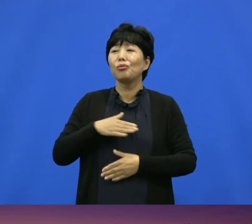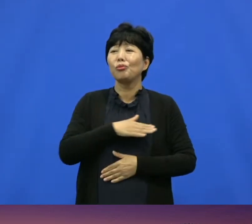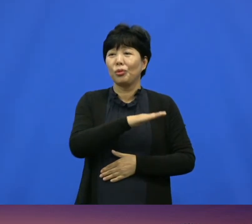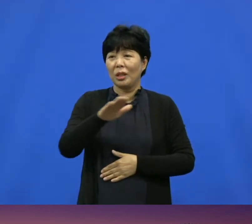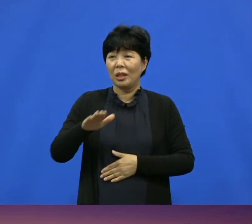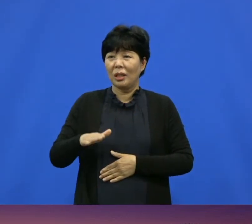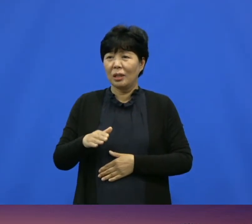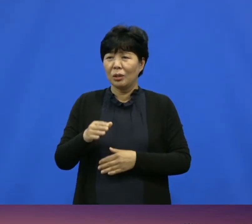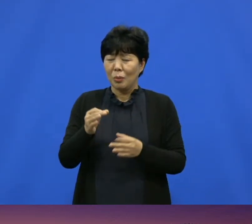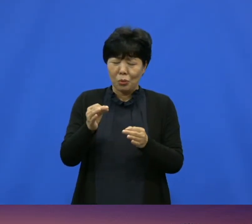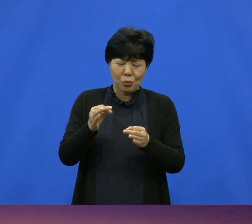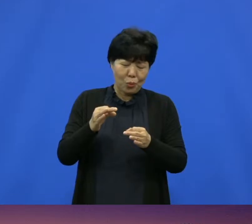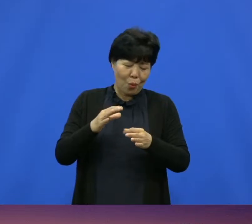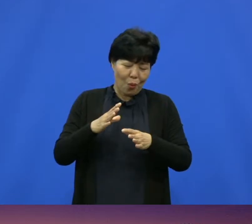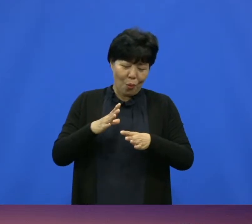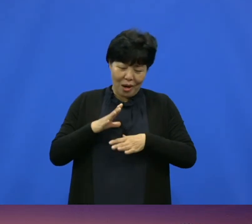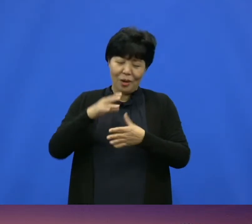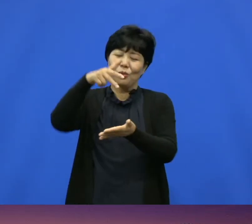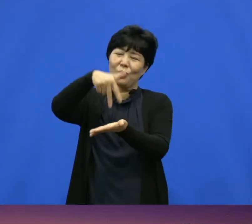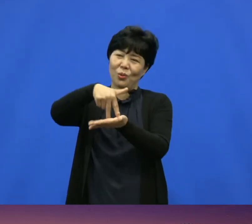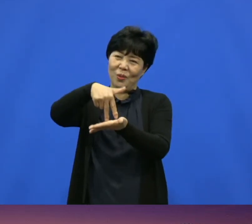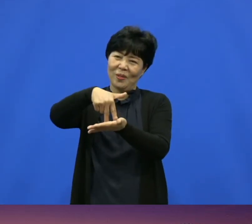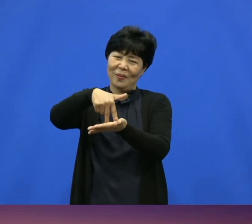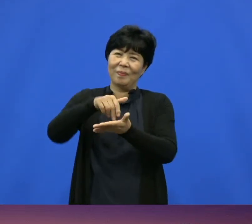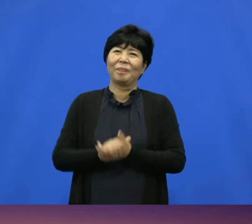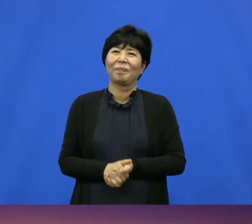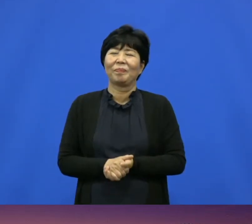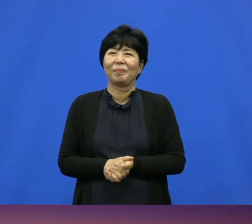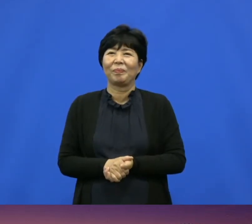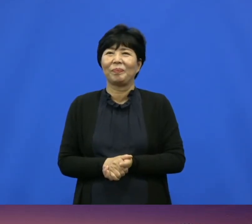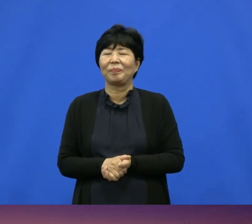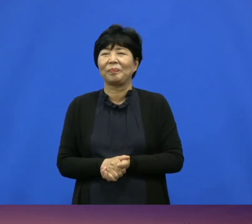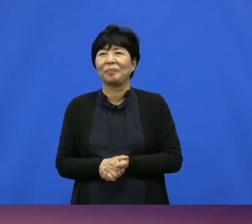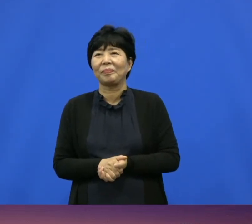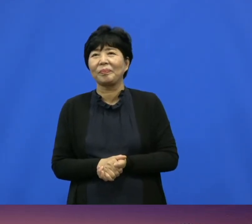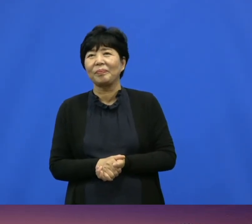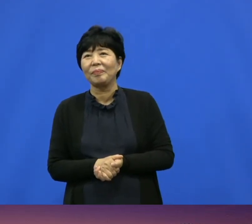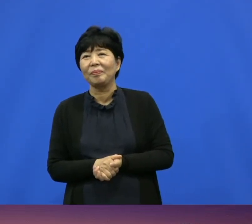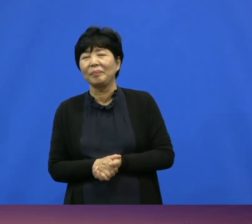여러분 이 세상의 어떤 지위도 하나님의 자녀가 된 것과 비교할 수가 있겠어요?